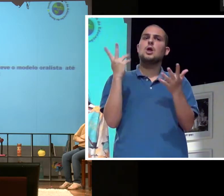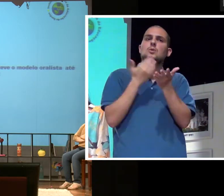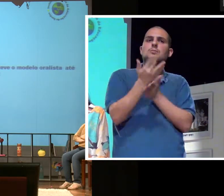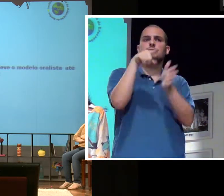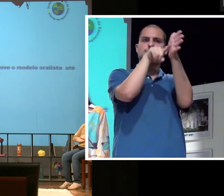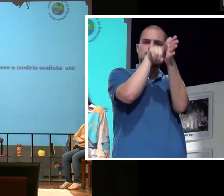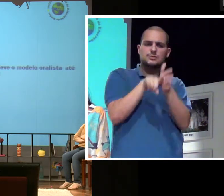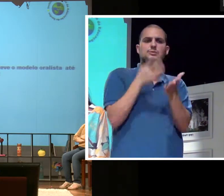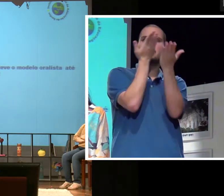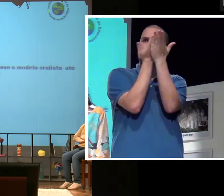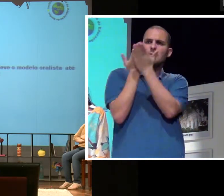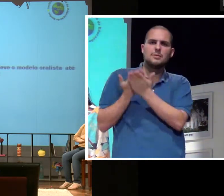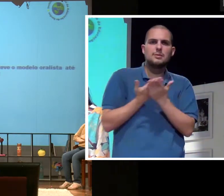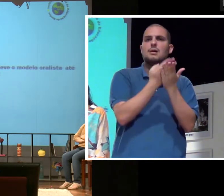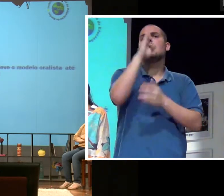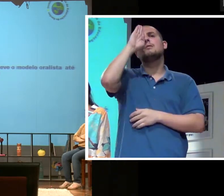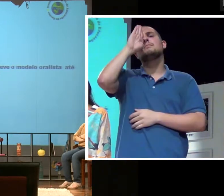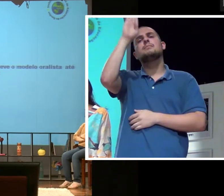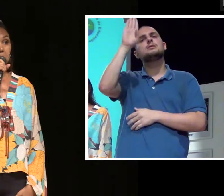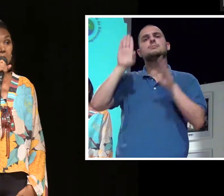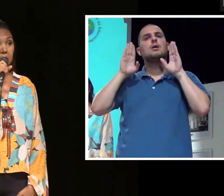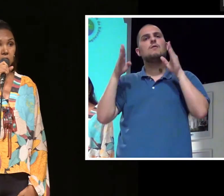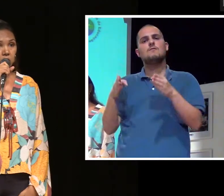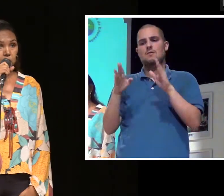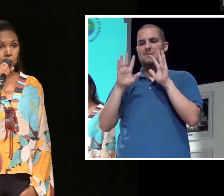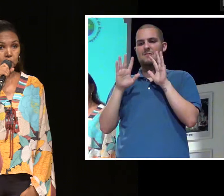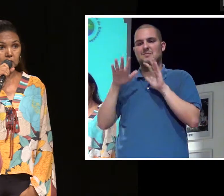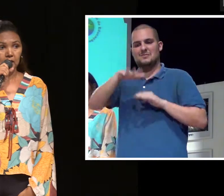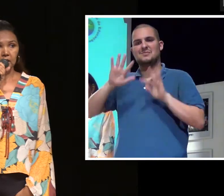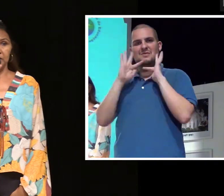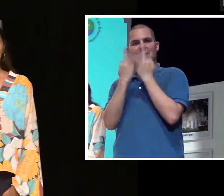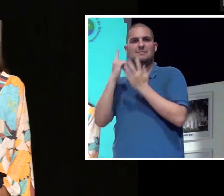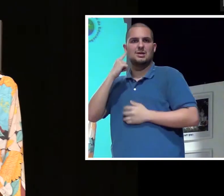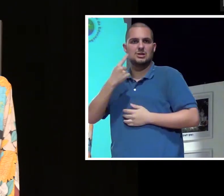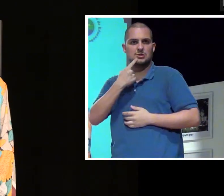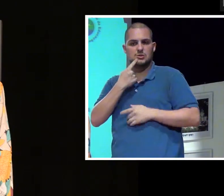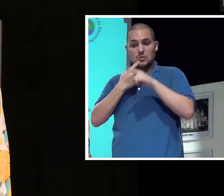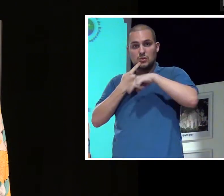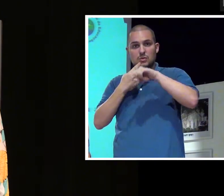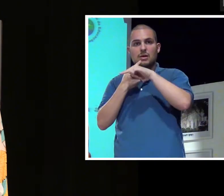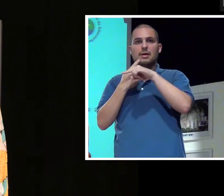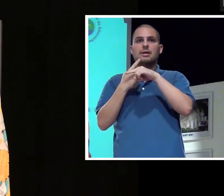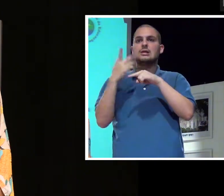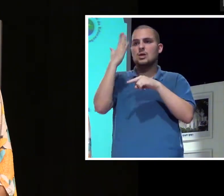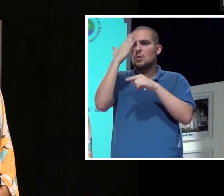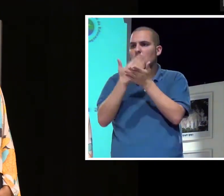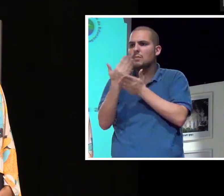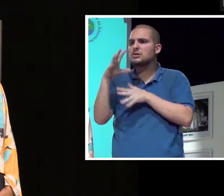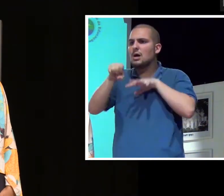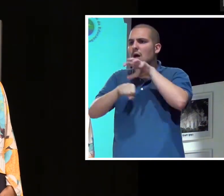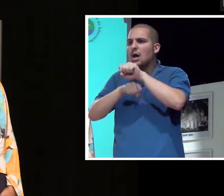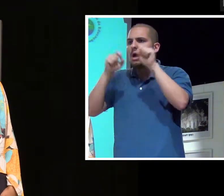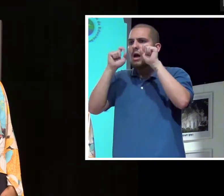mais pesquisa, né, principalmente com relação às famílias de surdos, que vão tendo mais esclarecimento e vão vendo